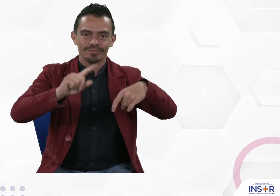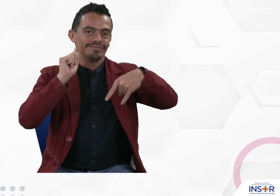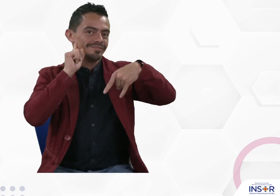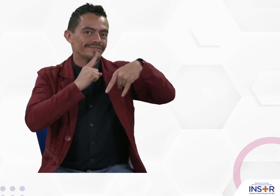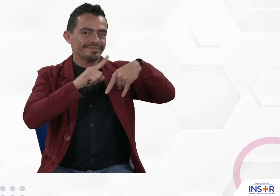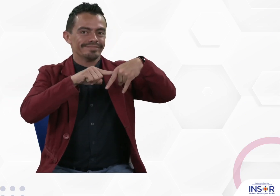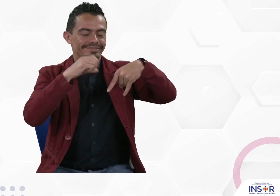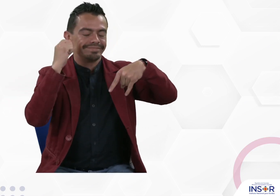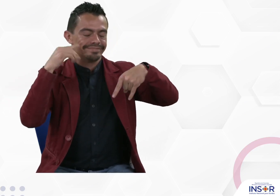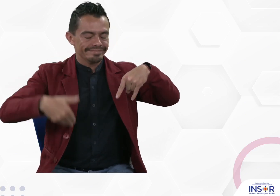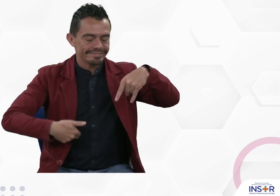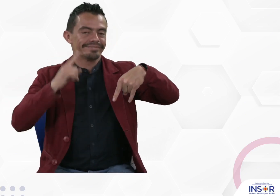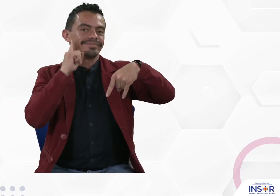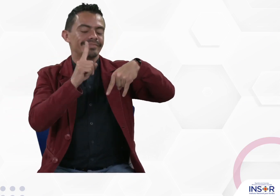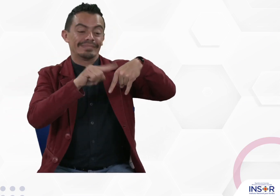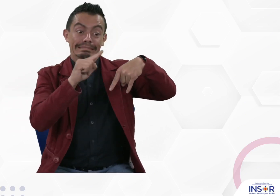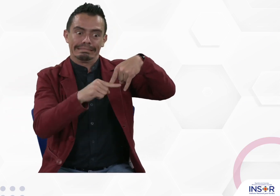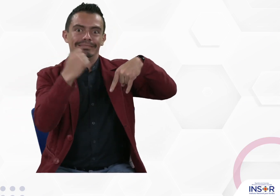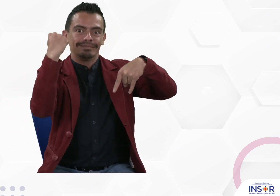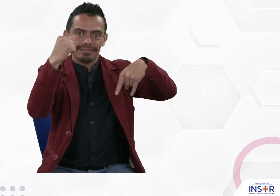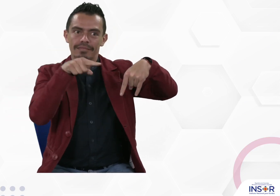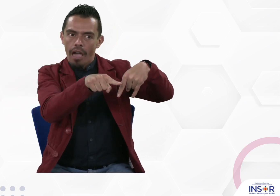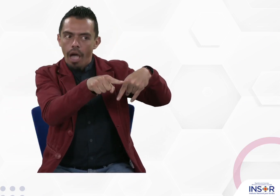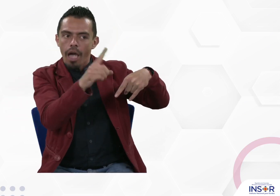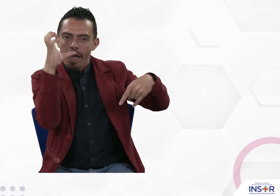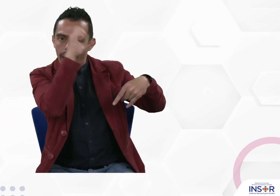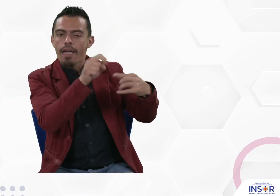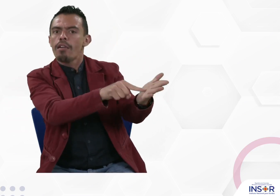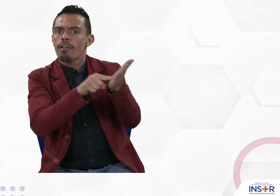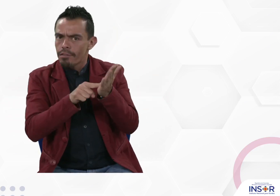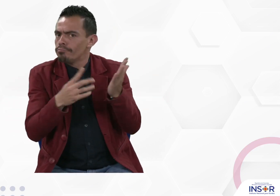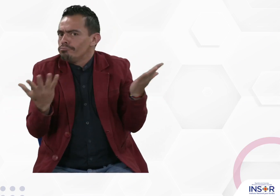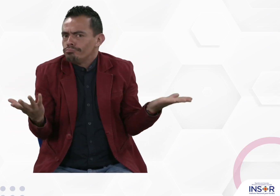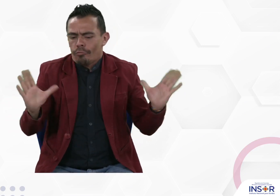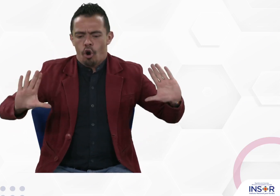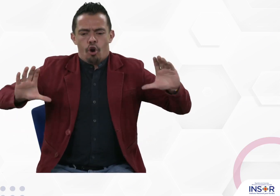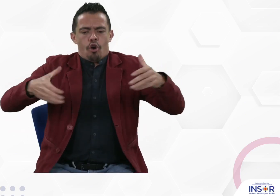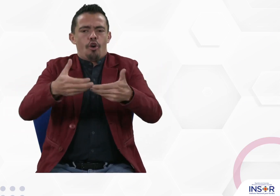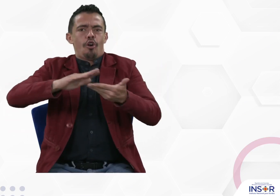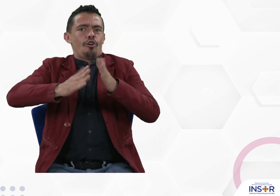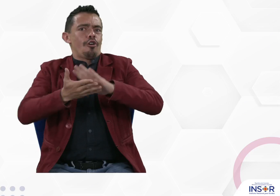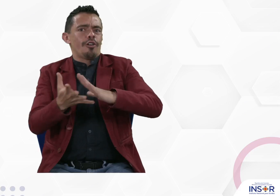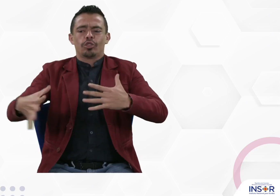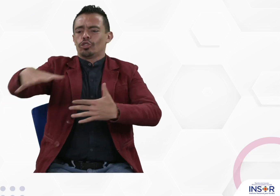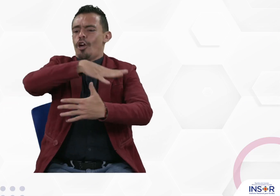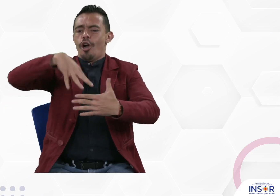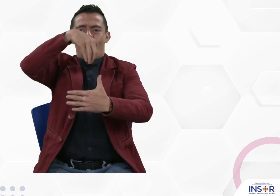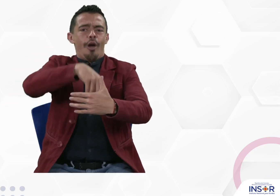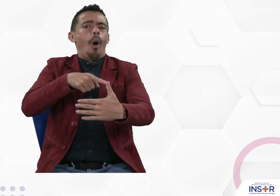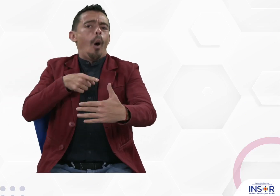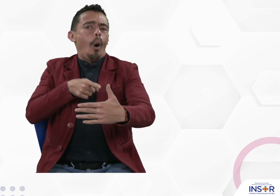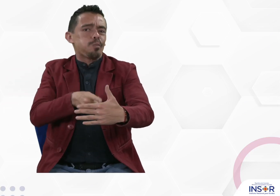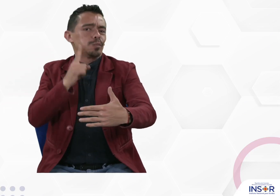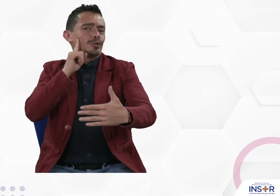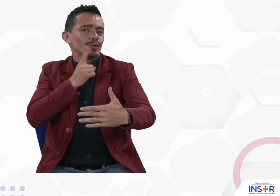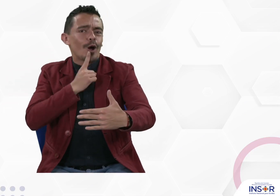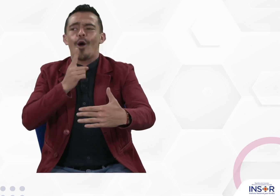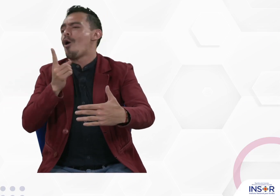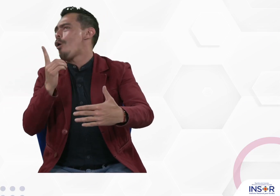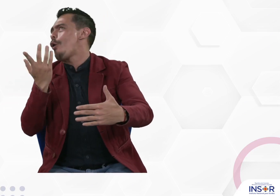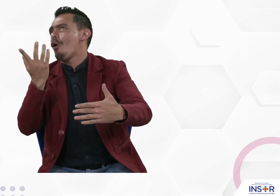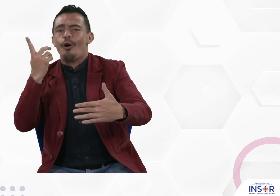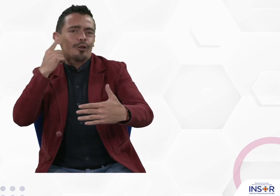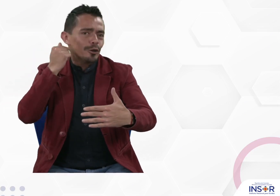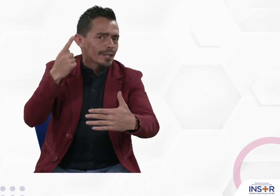Hay autores que nos hablan sobre la sordidad, también se habla sobre el sordismo y desde las dos